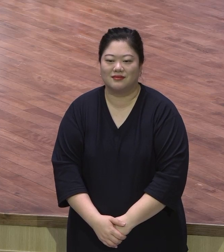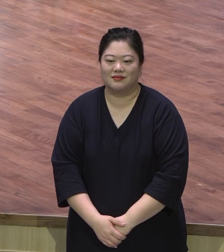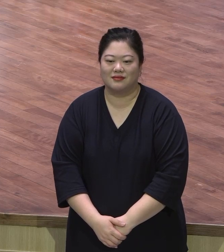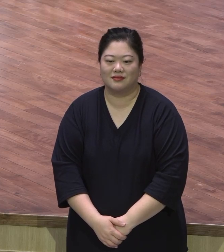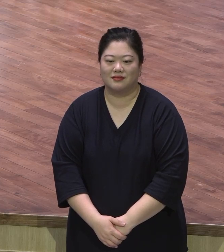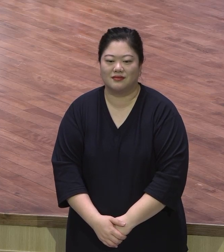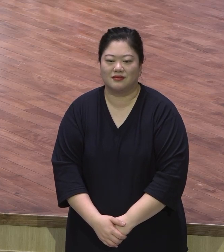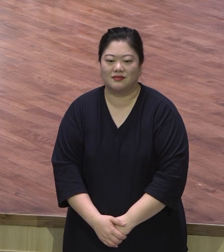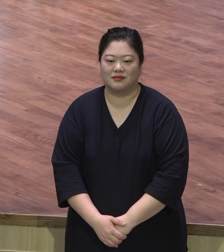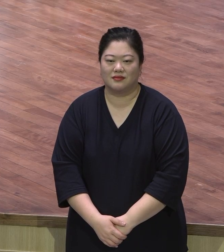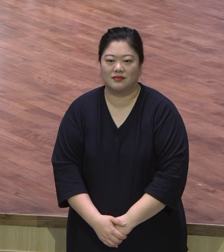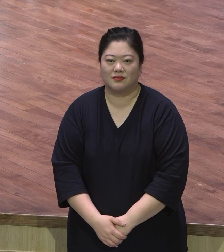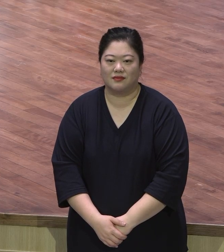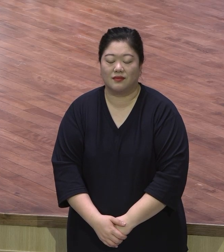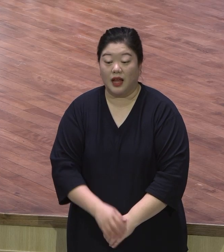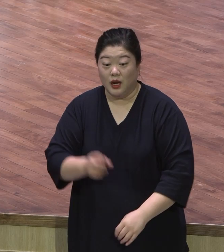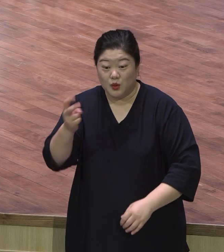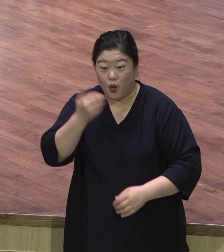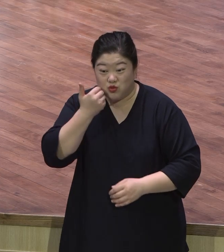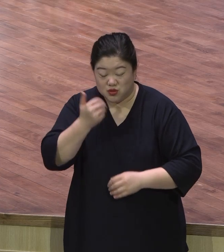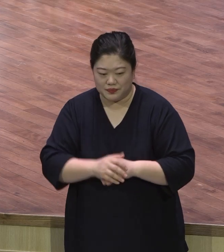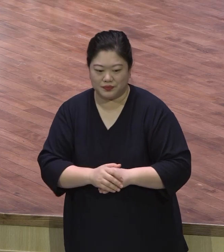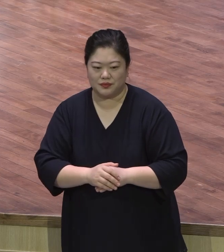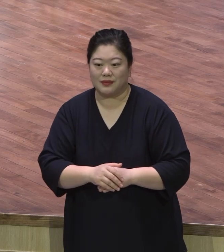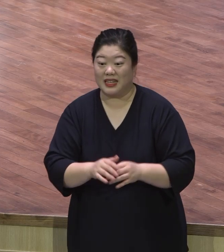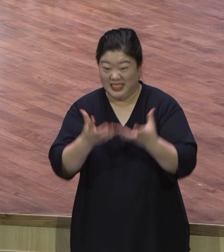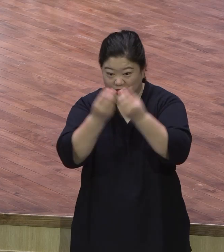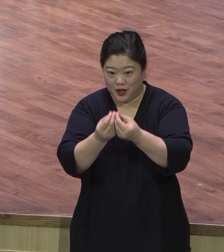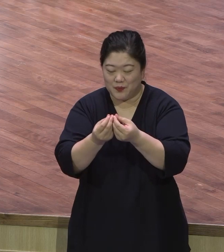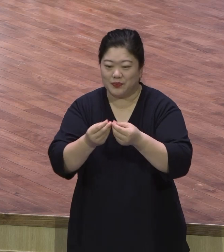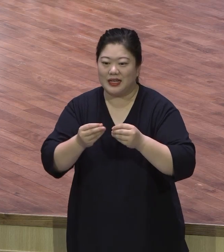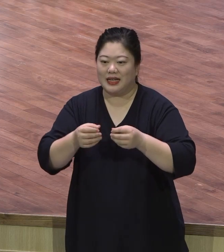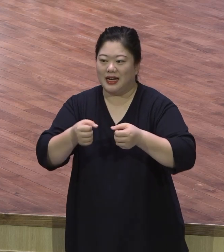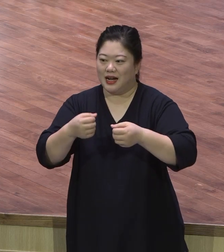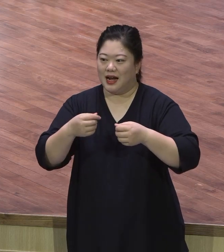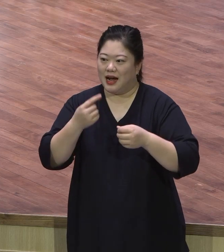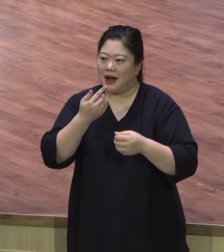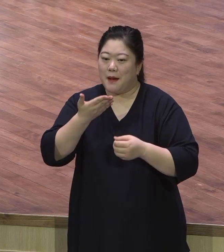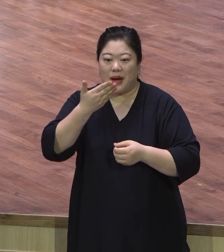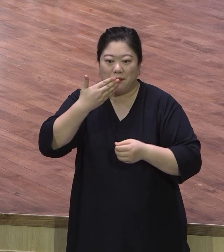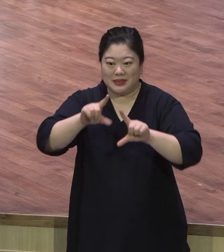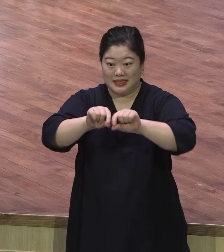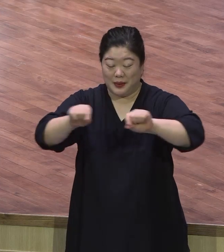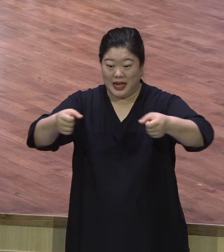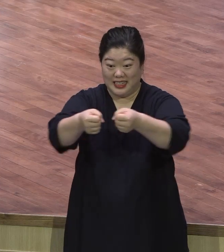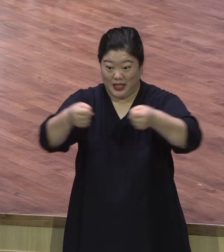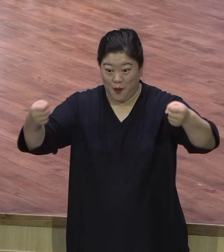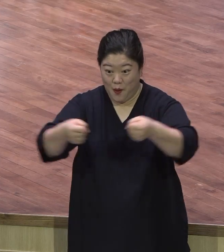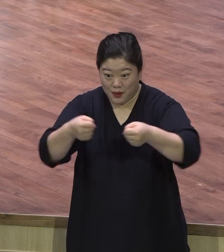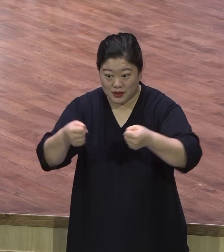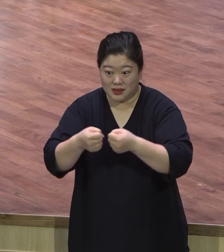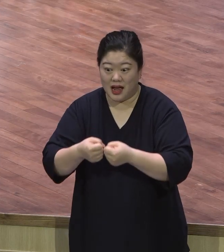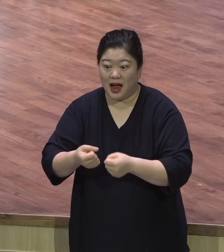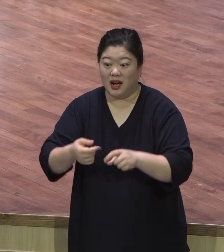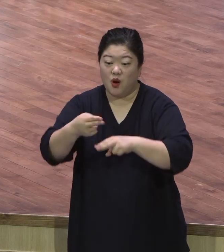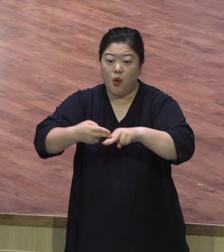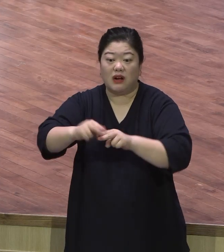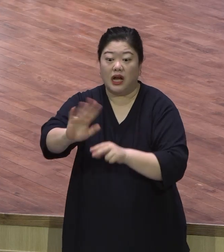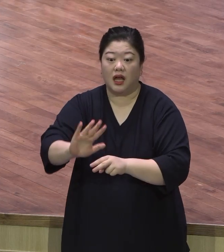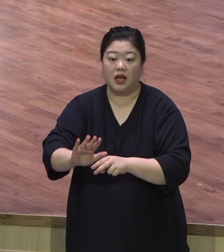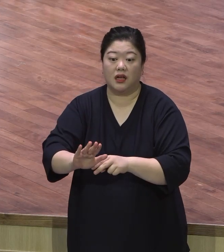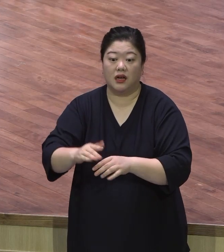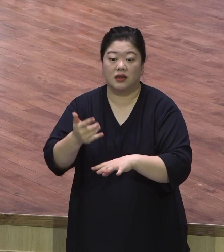썩은 문 들이지도 안 내놓은 사람이었어요. 썩은. 창고에 냉장고에 막 그냥 짜국 짜국 짜국 짜국 짜국 사아놓고